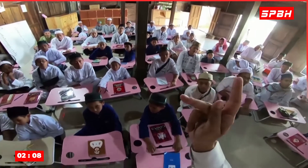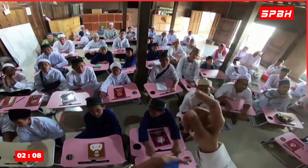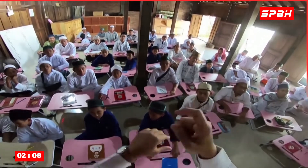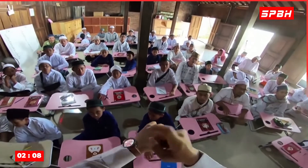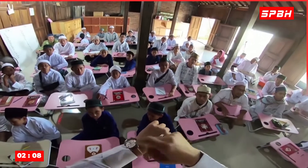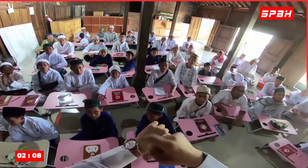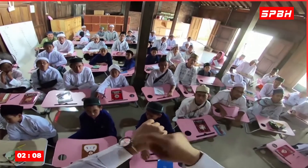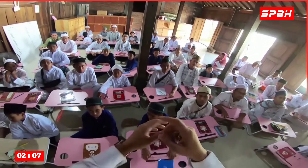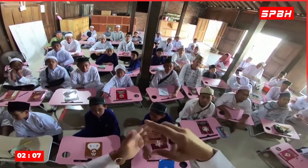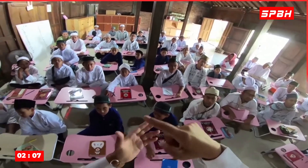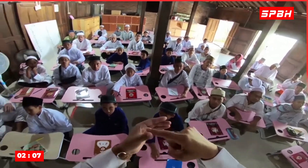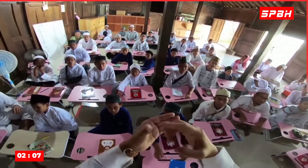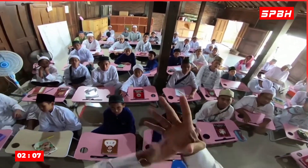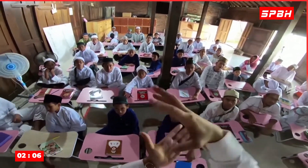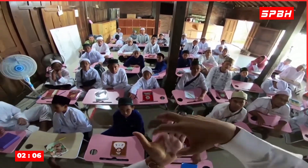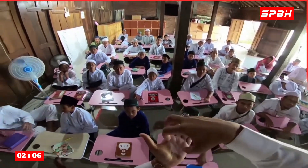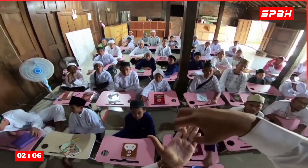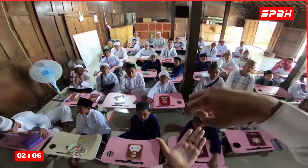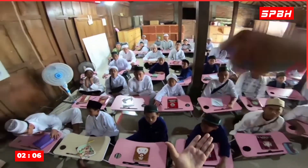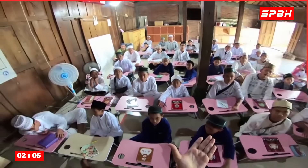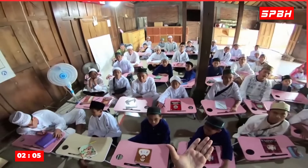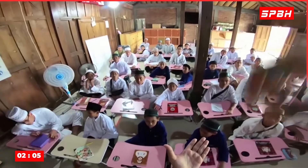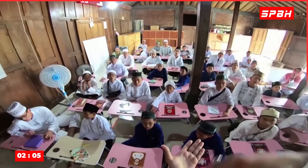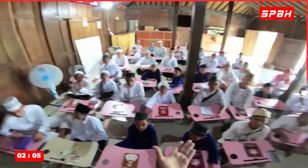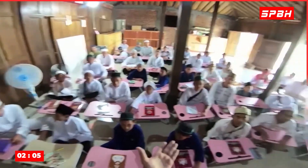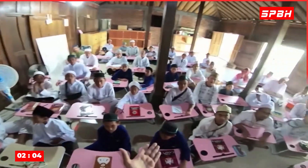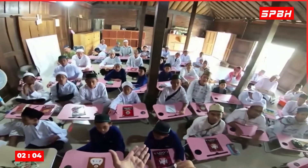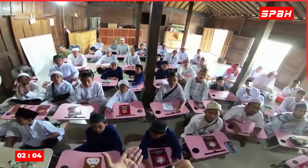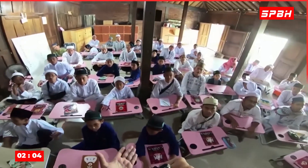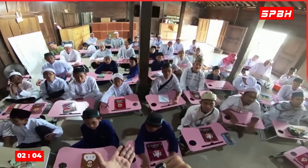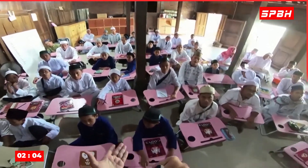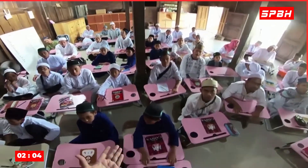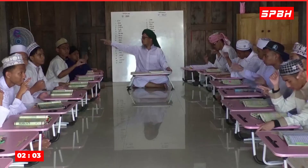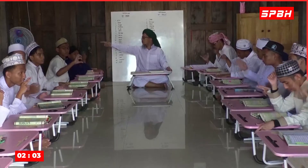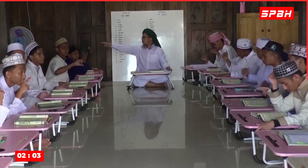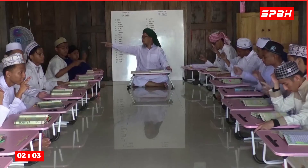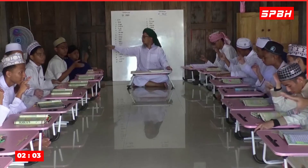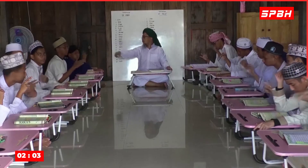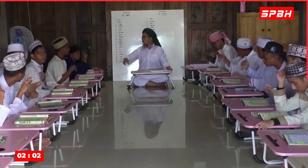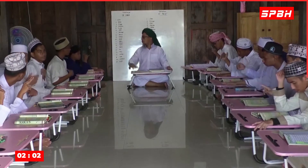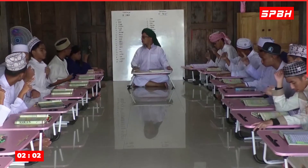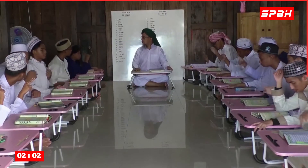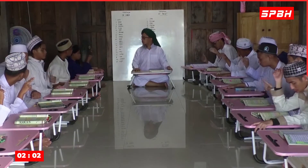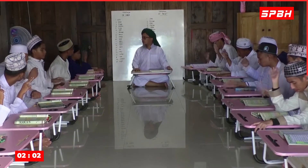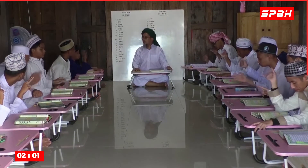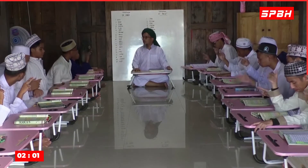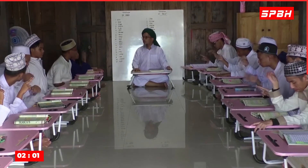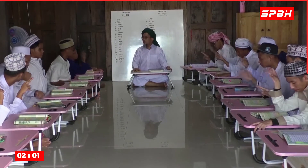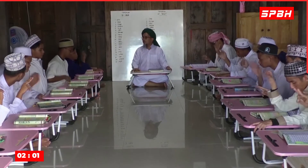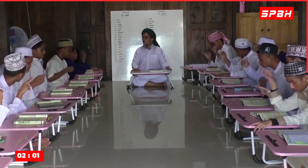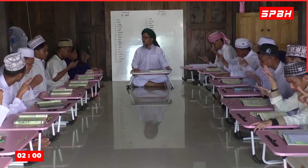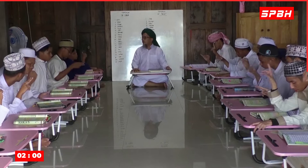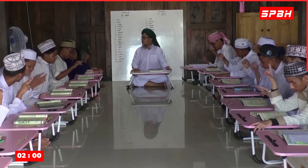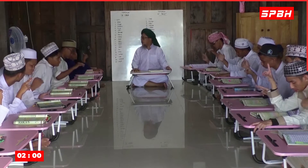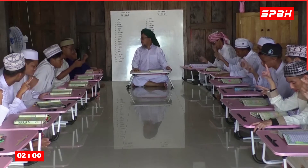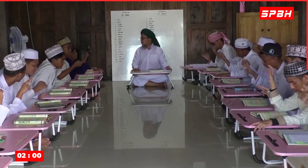như hỗ trợ ước mơ trở thành giáo viên tôn giáo hoặc doanh nhân của họ. Ở Indonesia, chương trình giảng dạy ở các trường công lập chỉ cung cấp việc